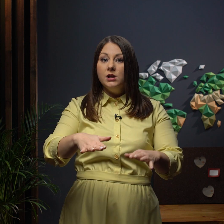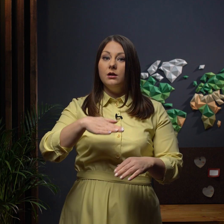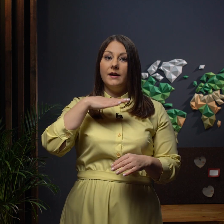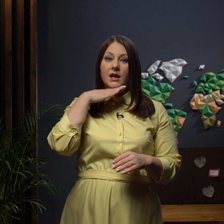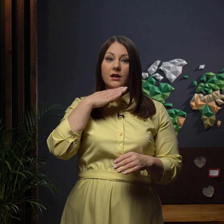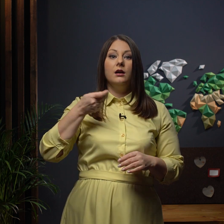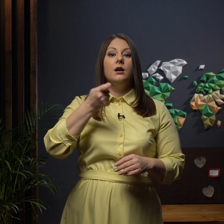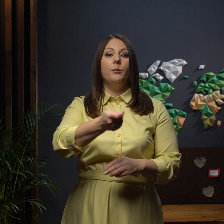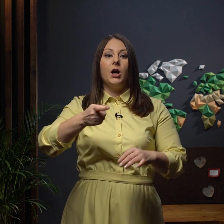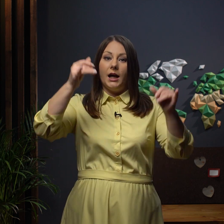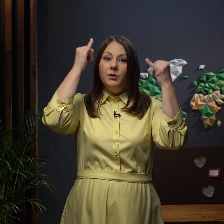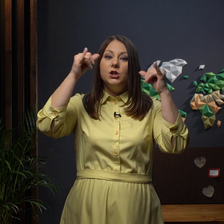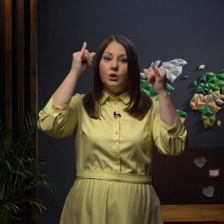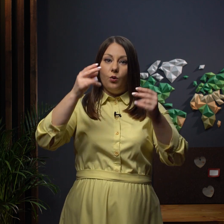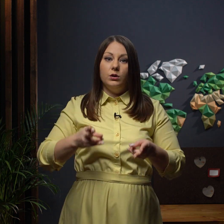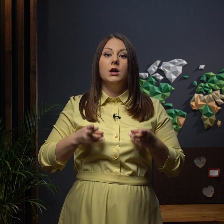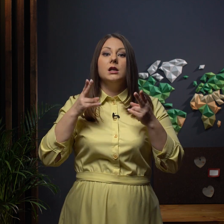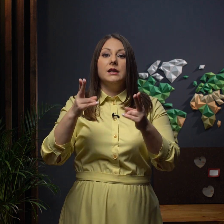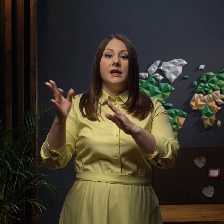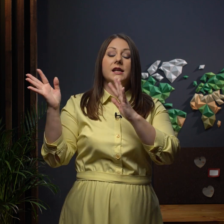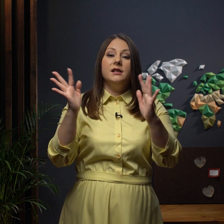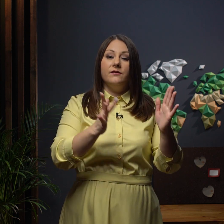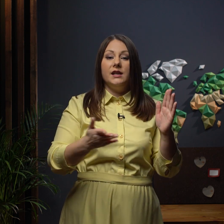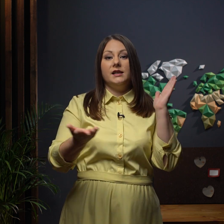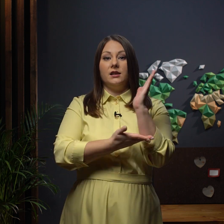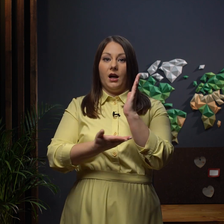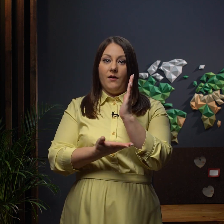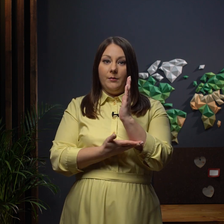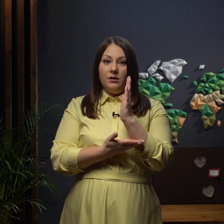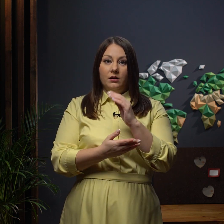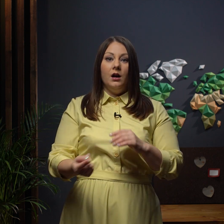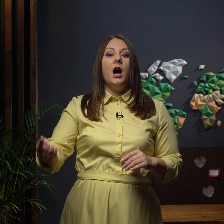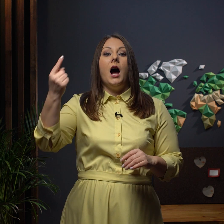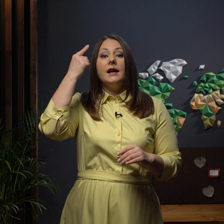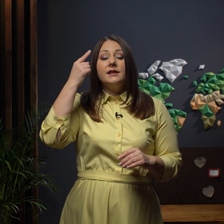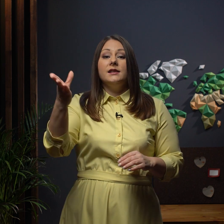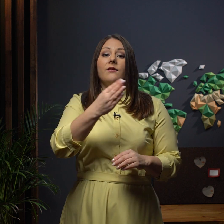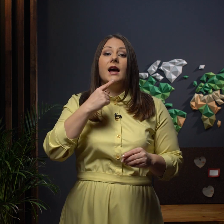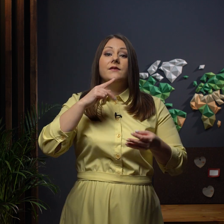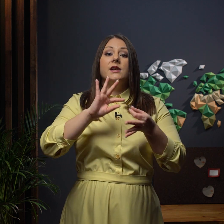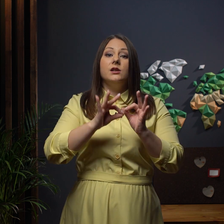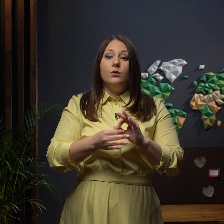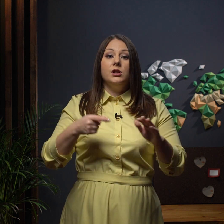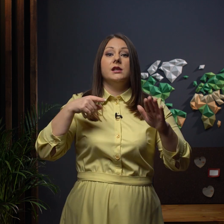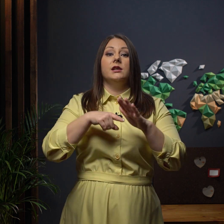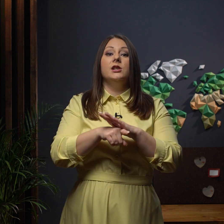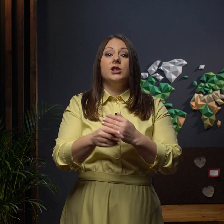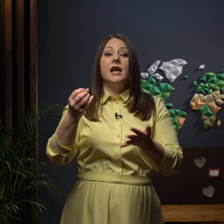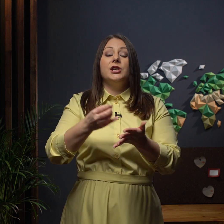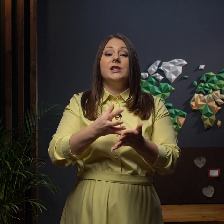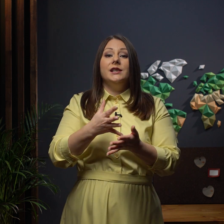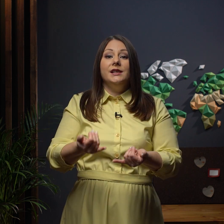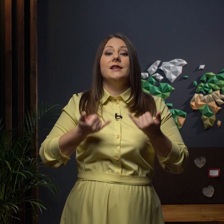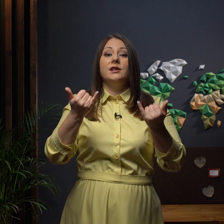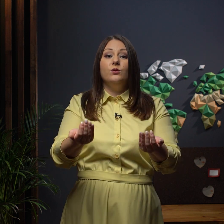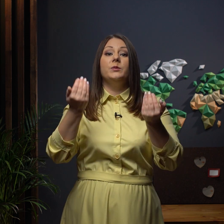зимой дел хватало – покормить скот, съездить в лес за дровами. Осознавая все сложности,